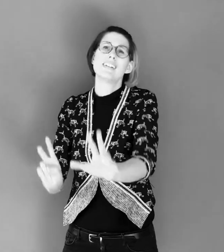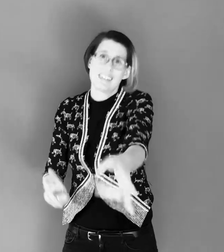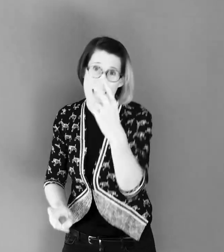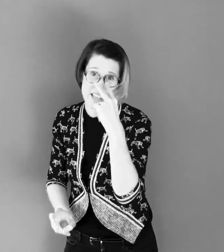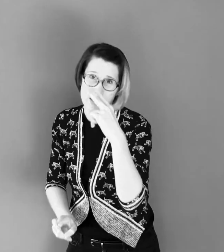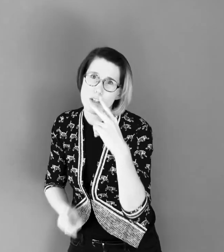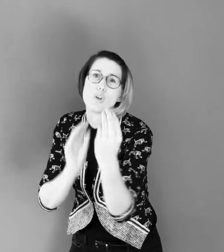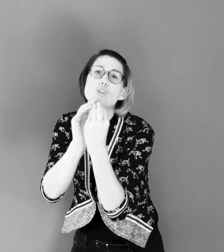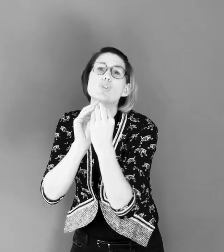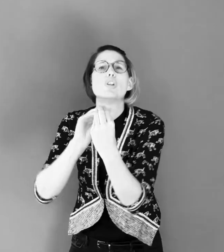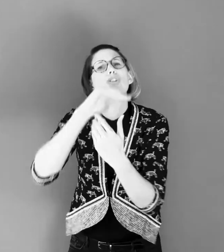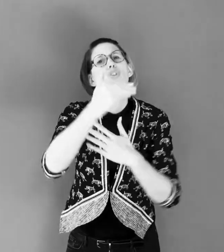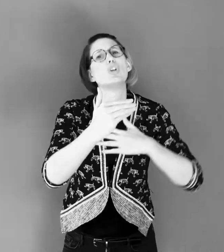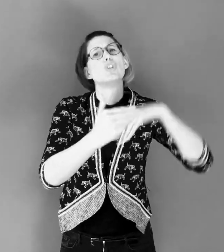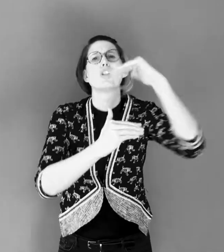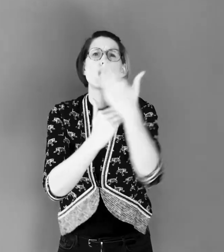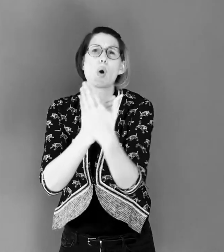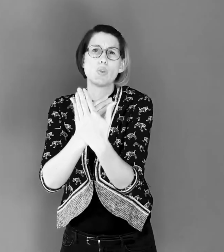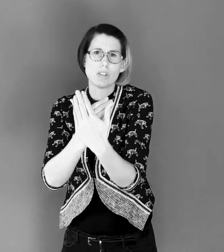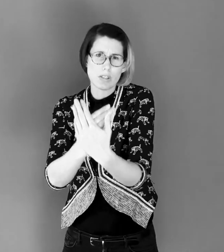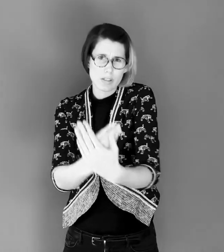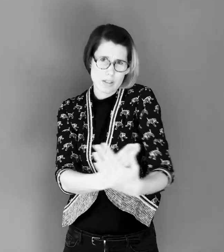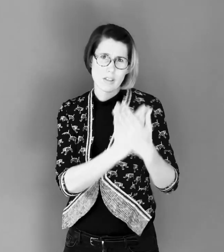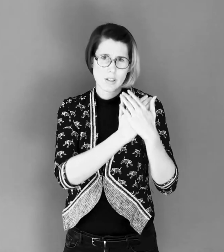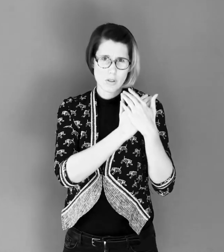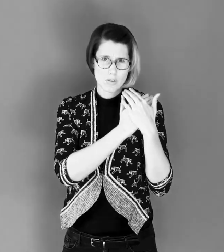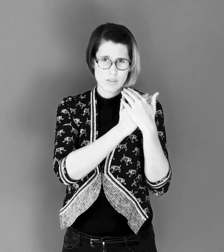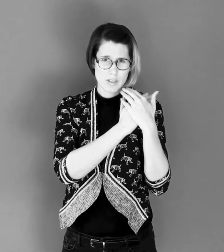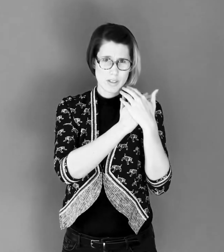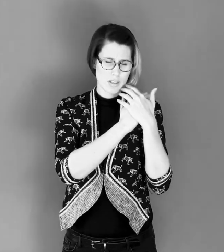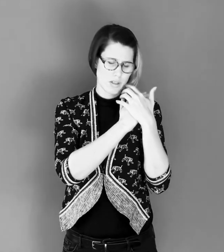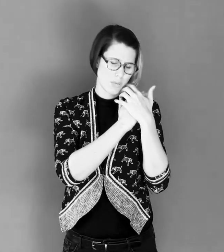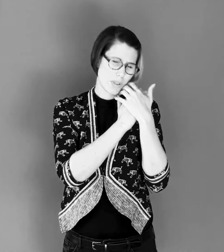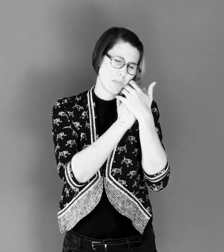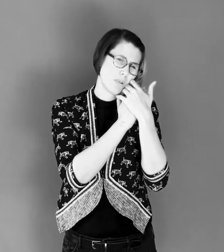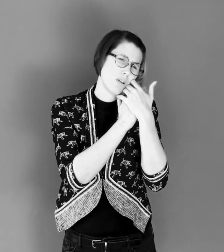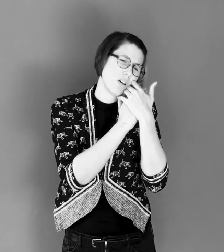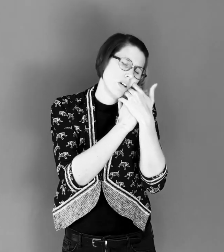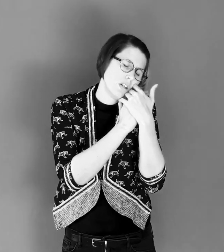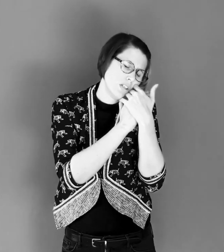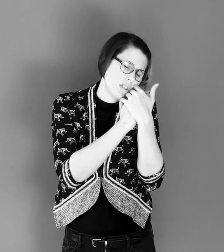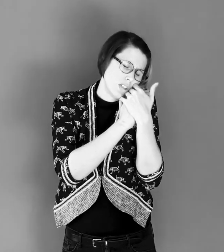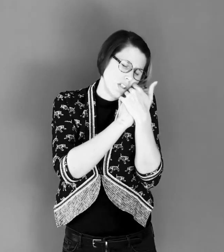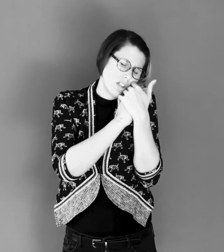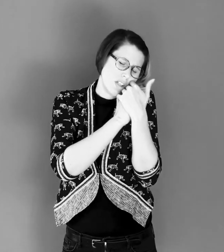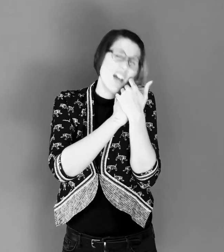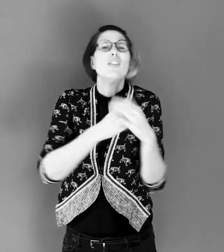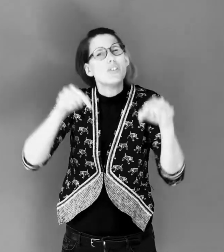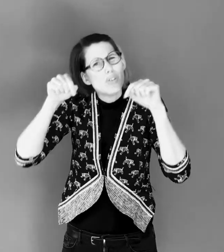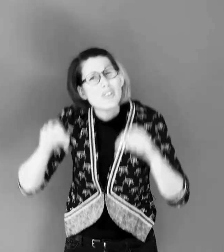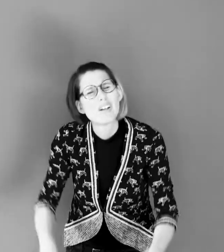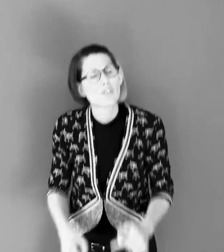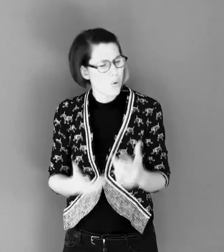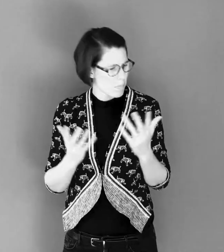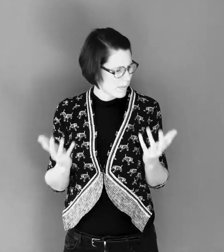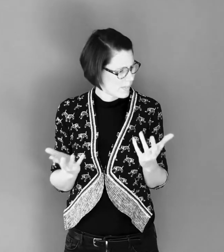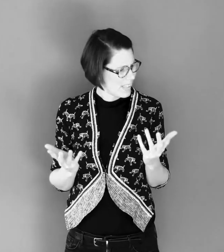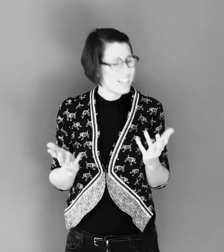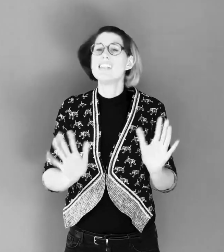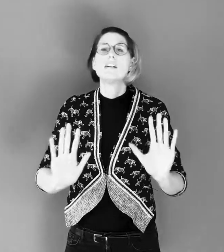kus je, sus je, troost je. Leg mijn hoofd neer op je borst. Nu dan toch maar, niet pas